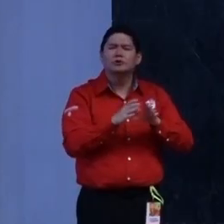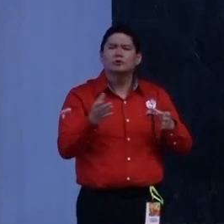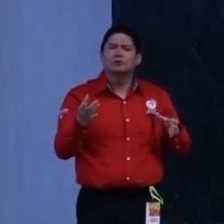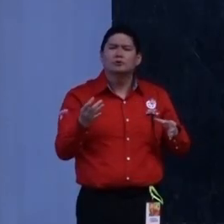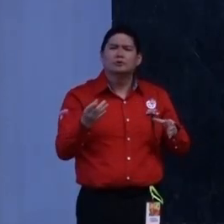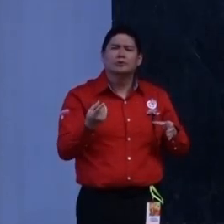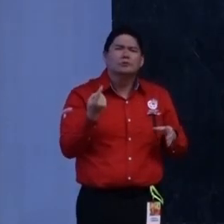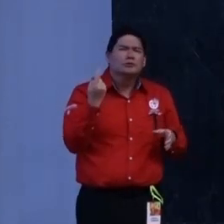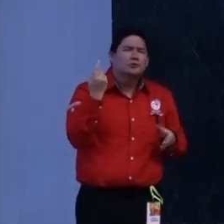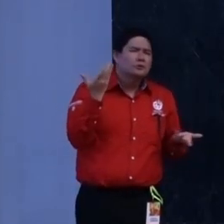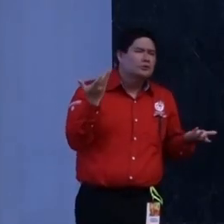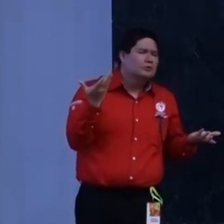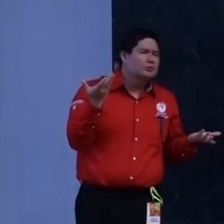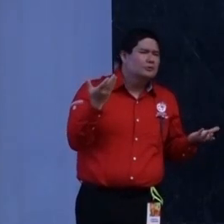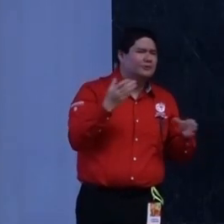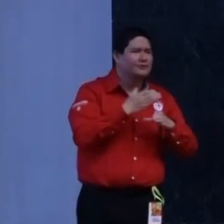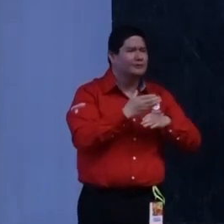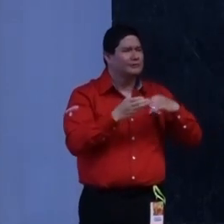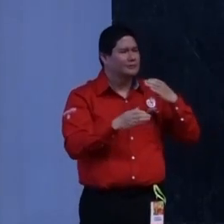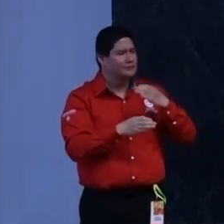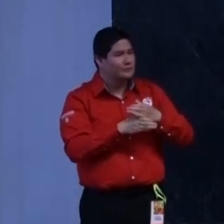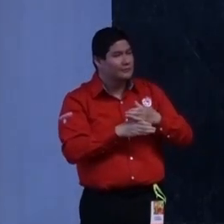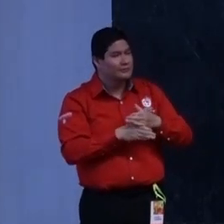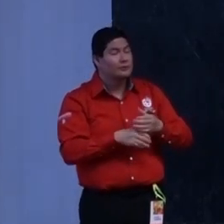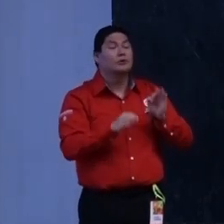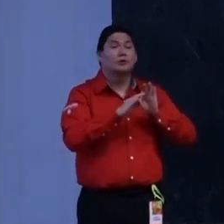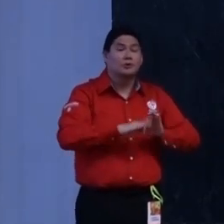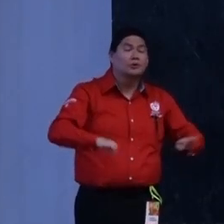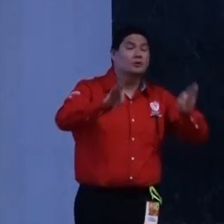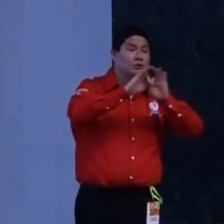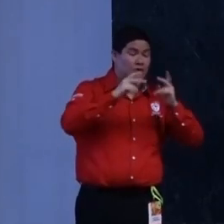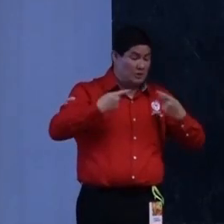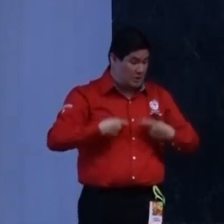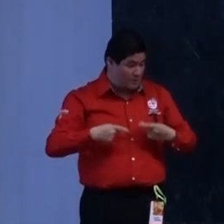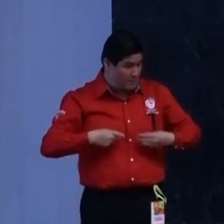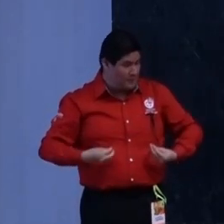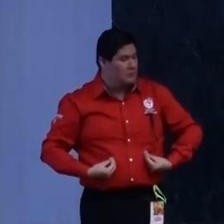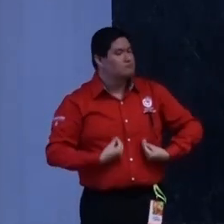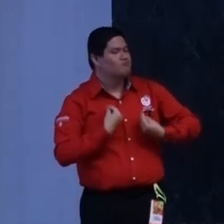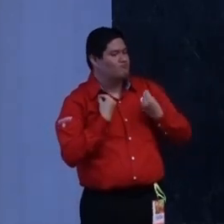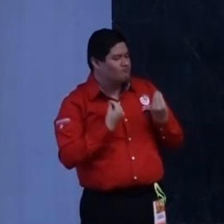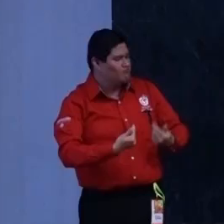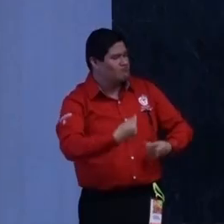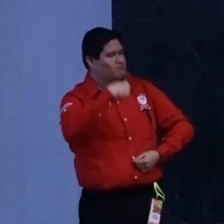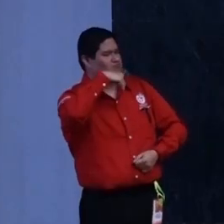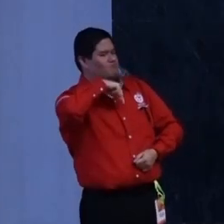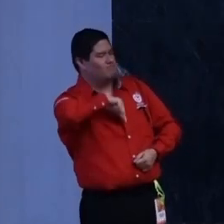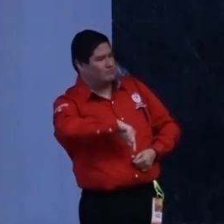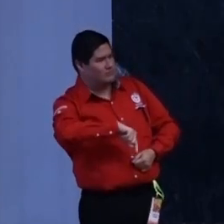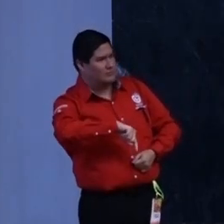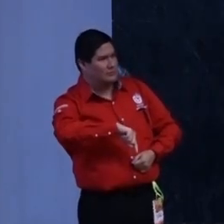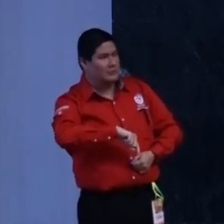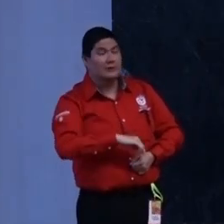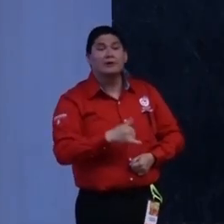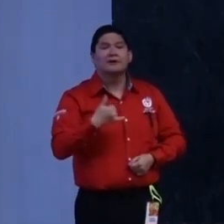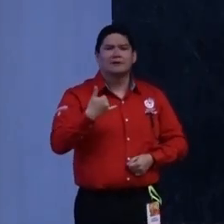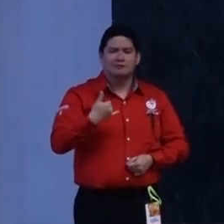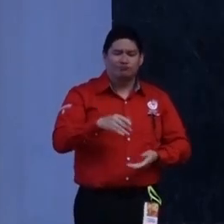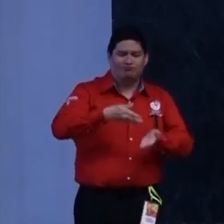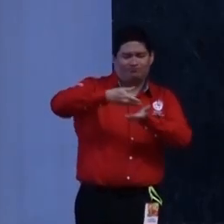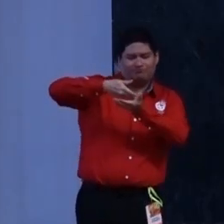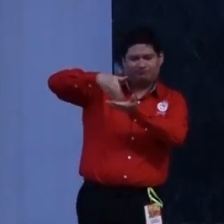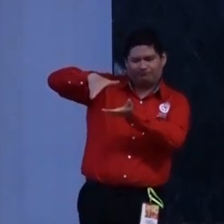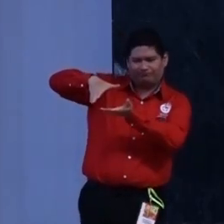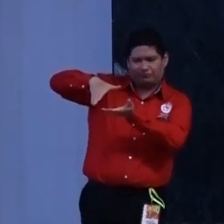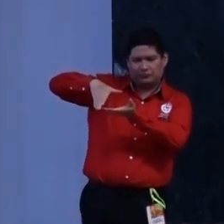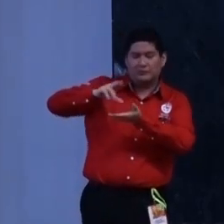como una cuestión que solo compete a la persona quien la vive, ¿no? Y se